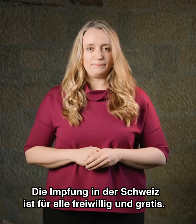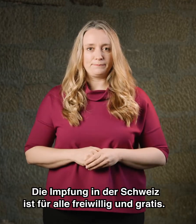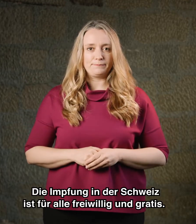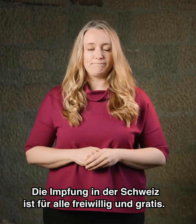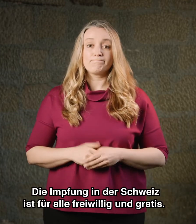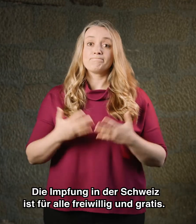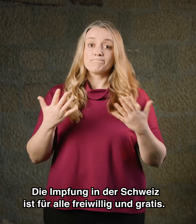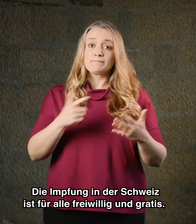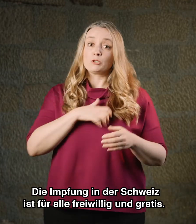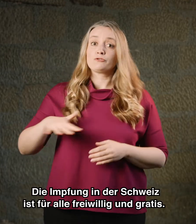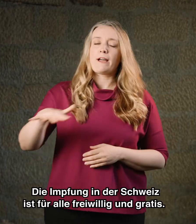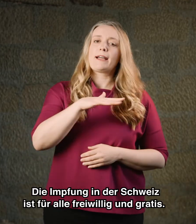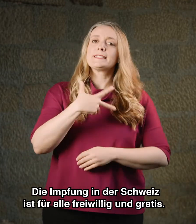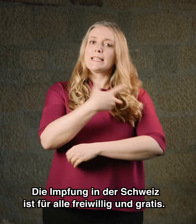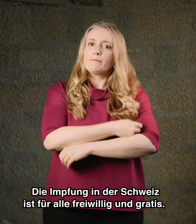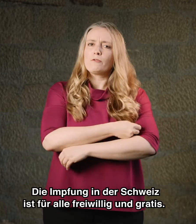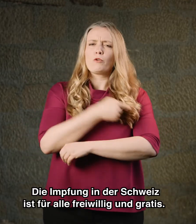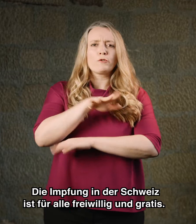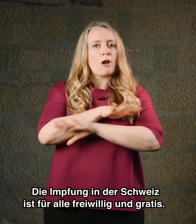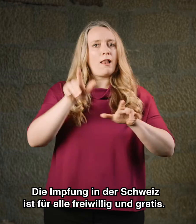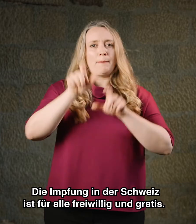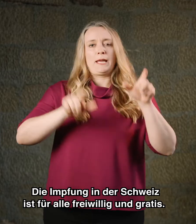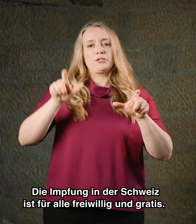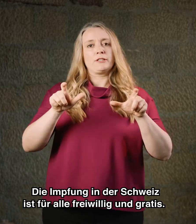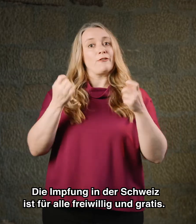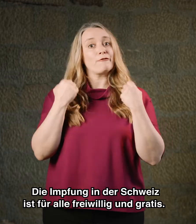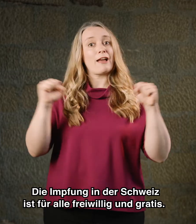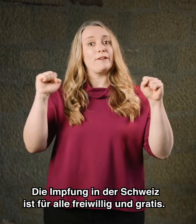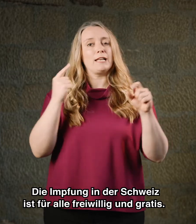Die Impfung in der Schweiz ist für alle freiwillig und gratis.